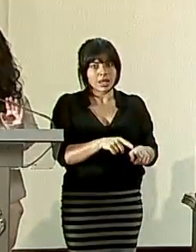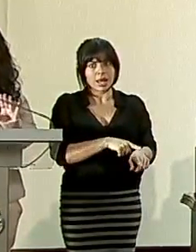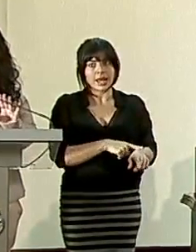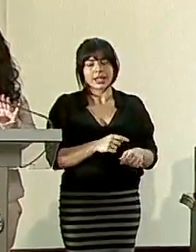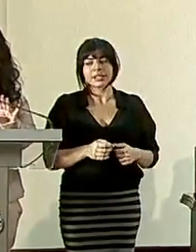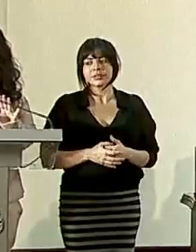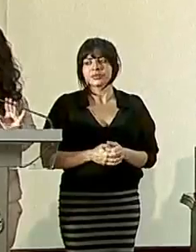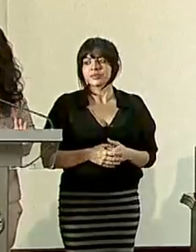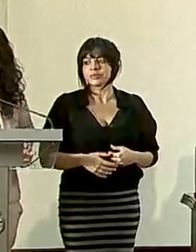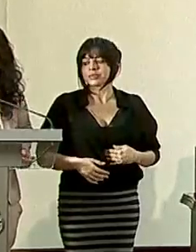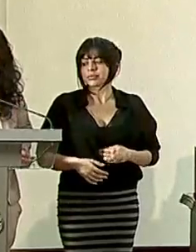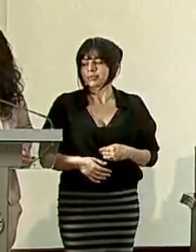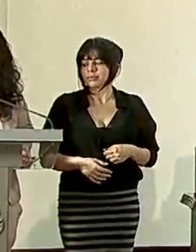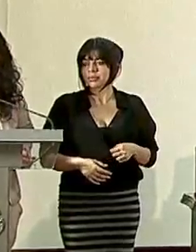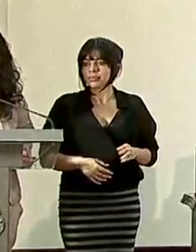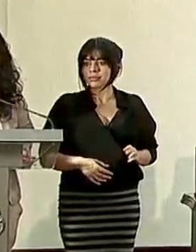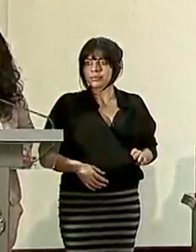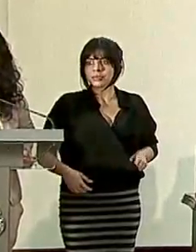larga. La gente.